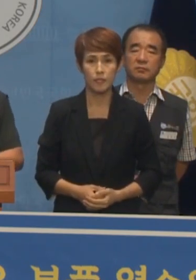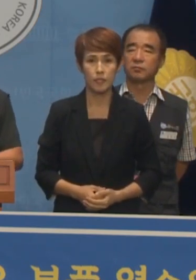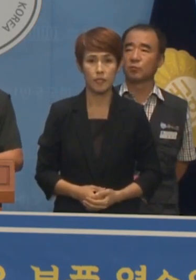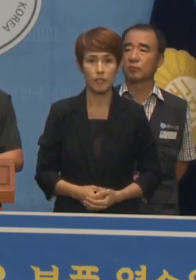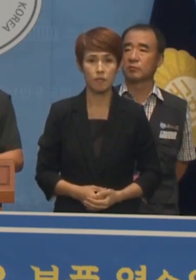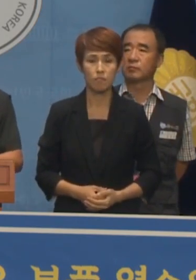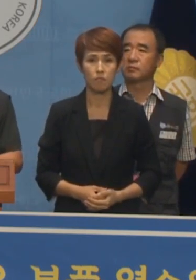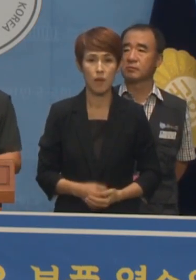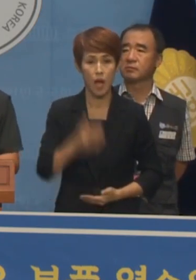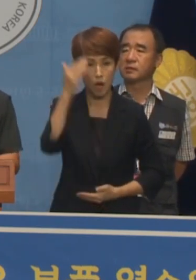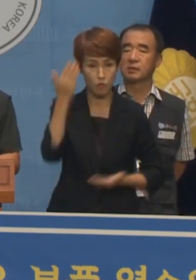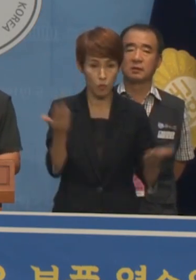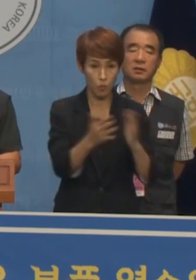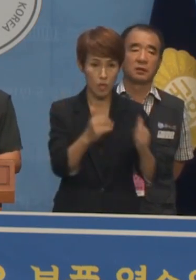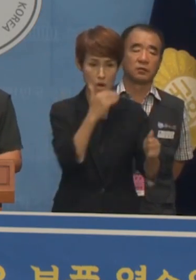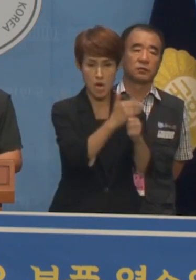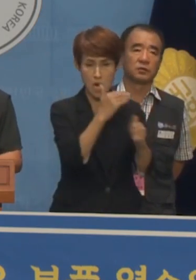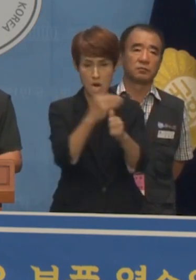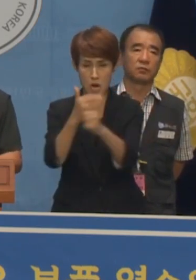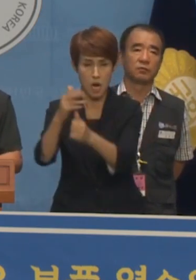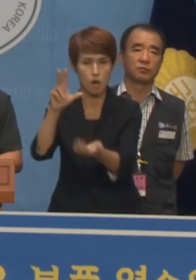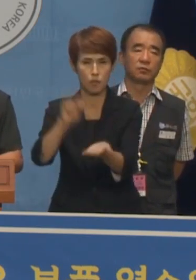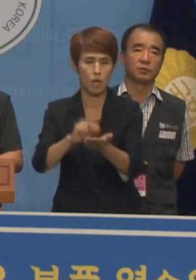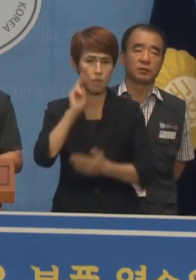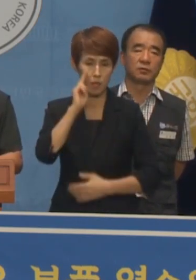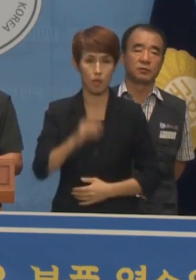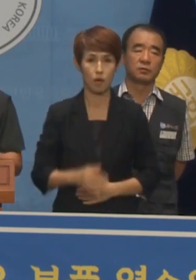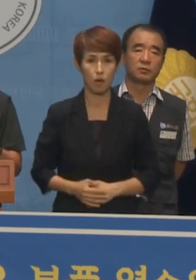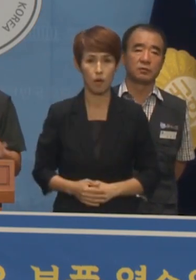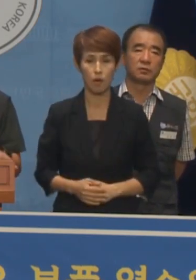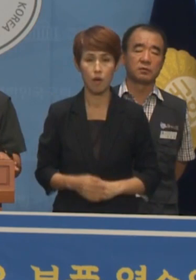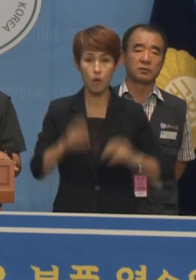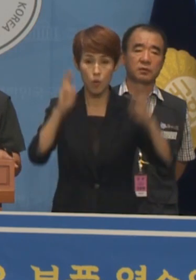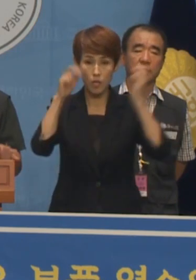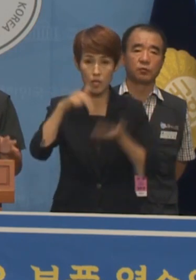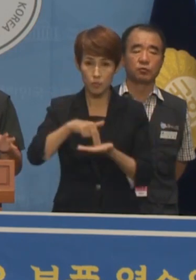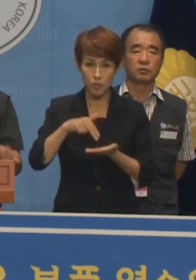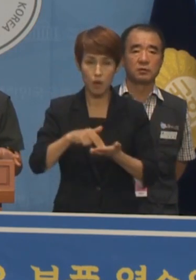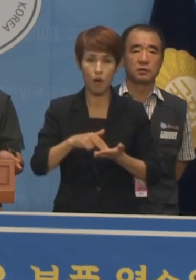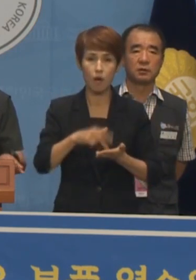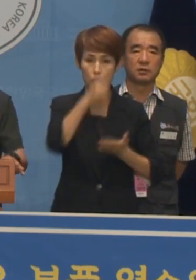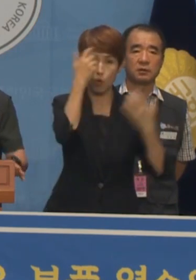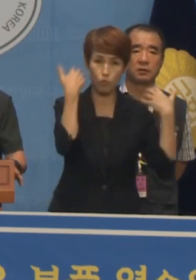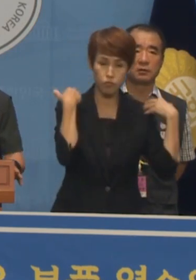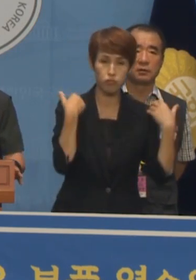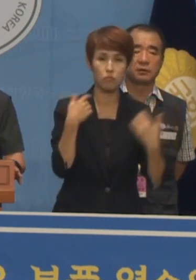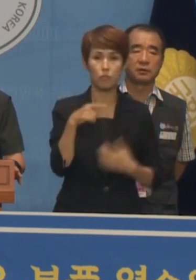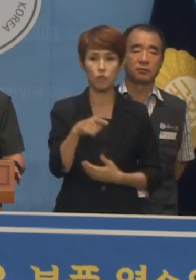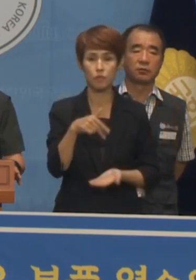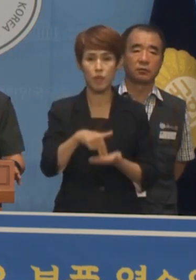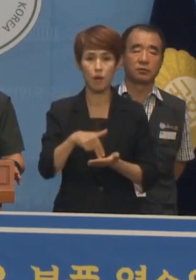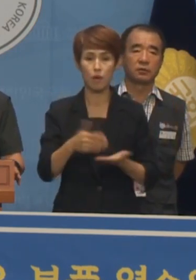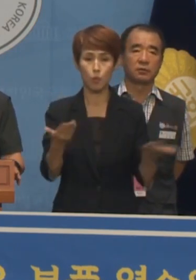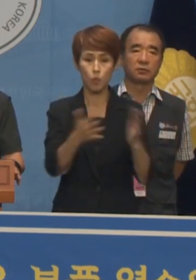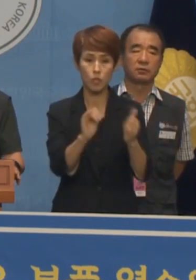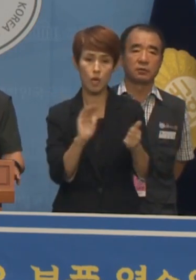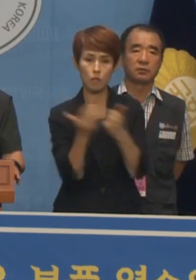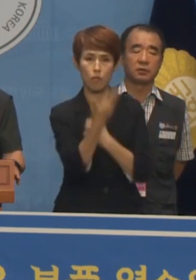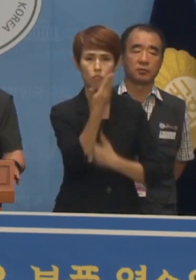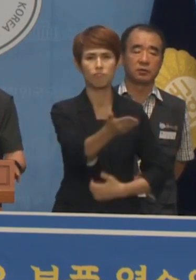해고에 이어졌습니다. 그래서 기업도 국가도 법도 노동자를 지켜주지